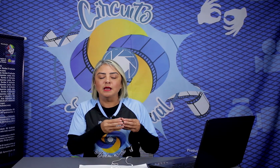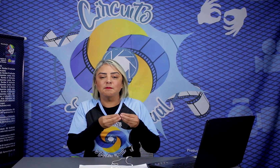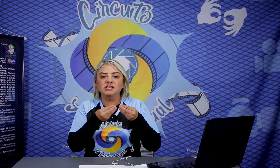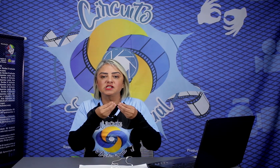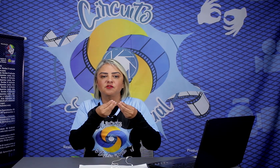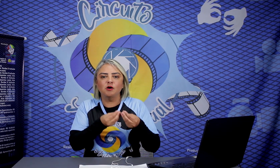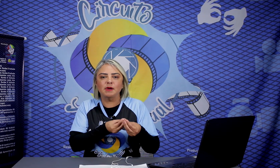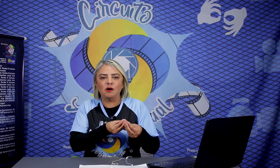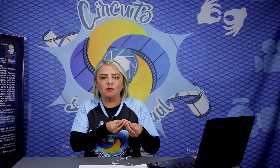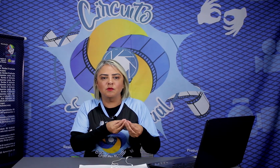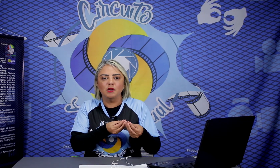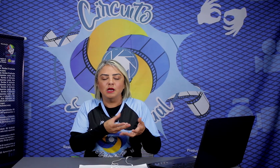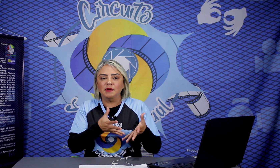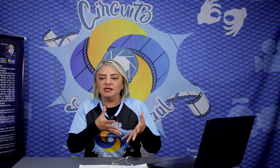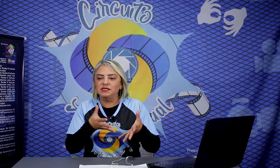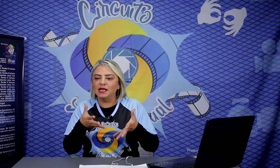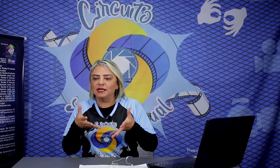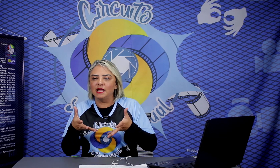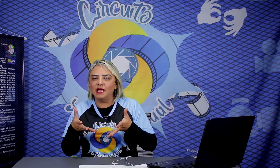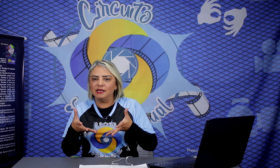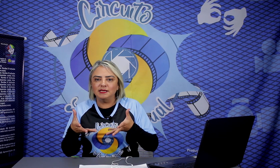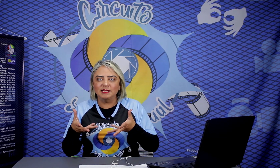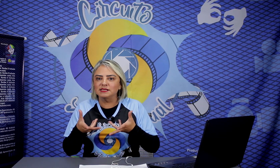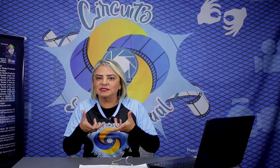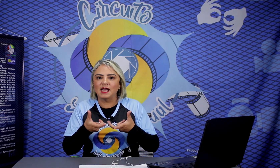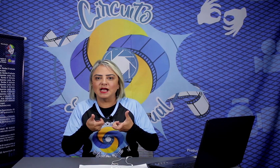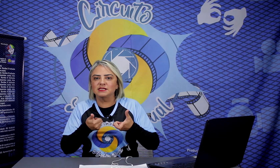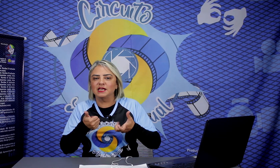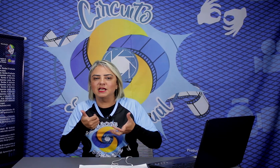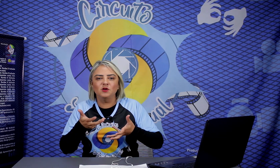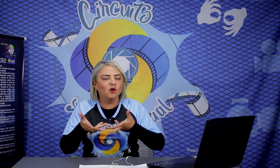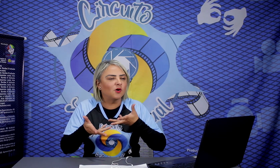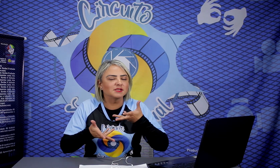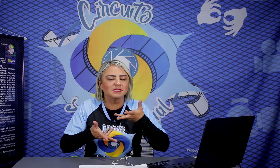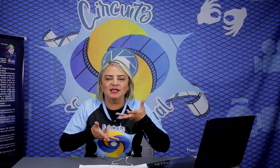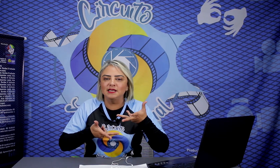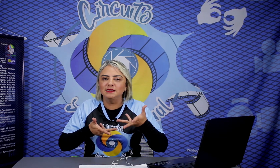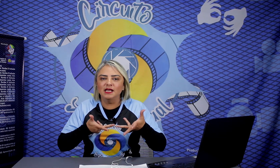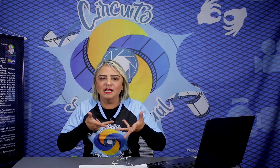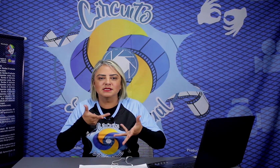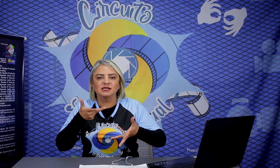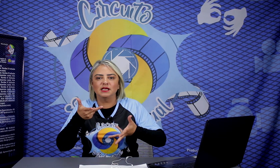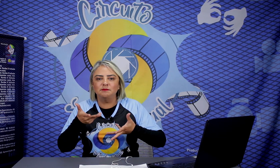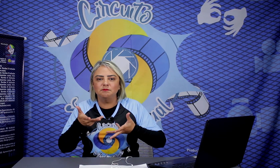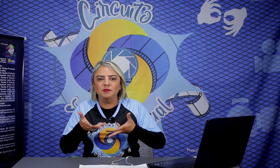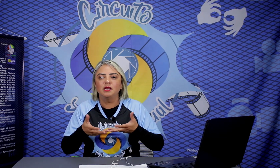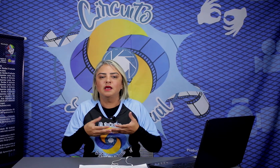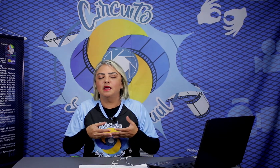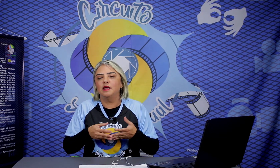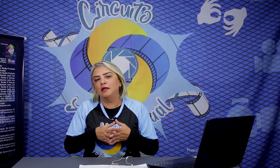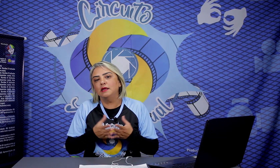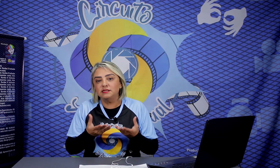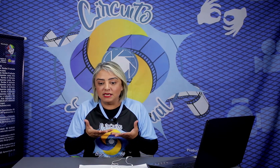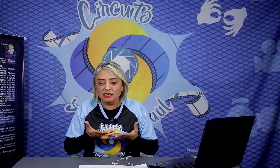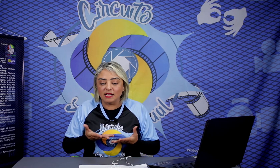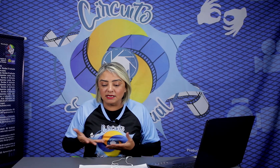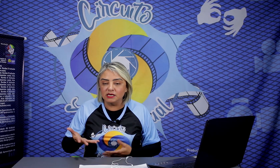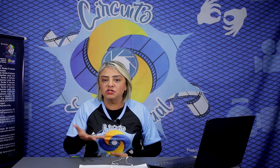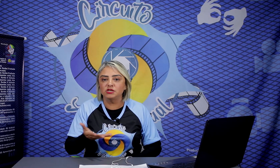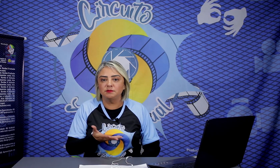mais formal. Mas tem aquele que é das artes, que ele gosta, que ele dança, que ele... E se ele está neste